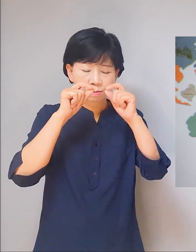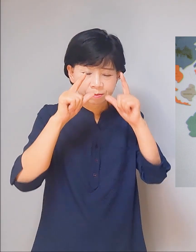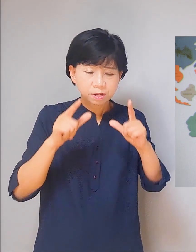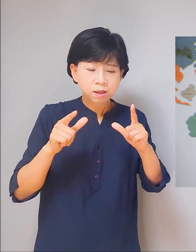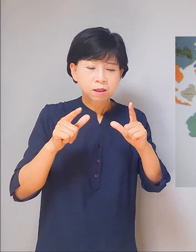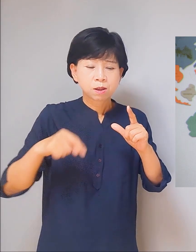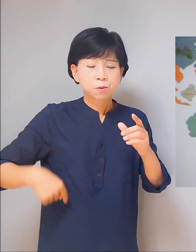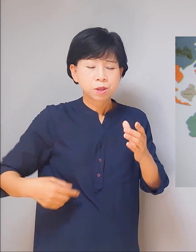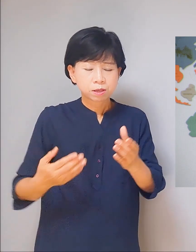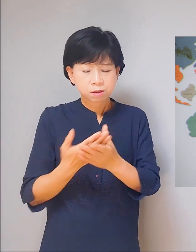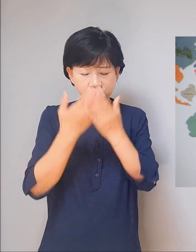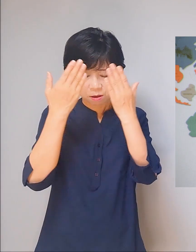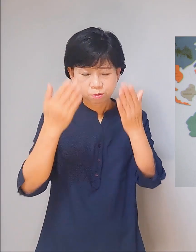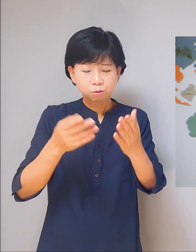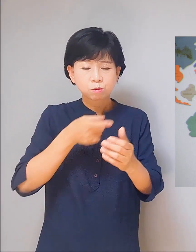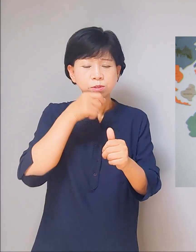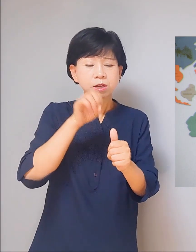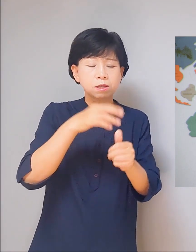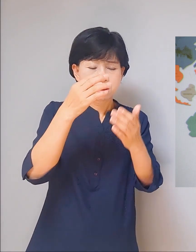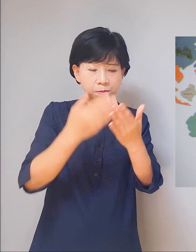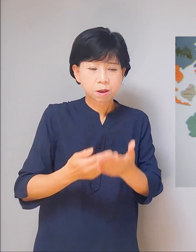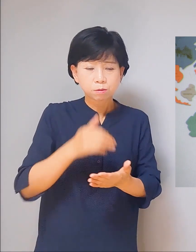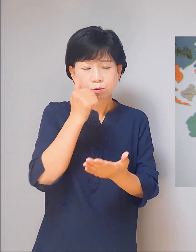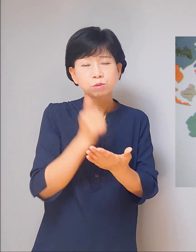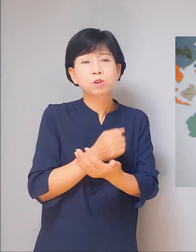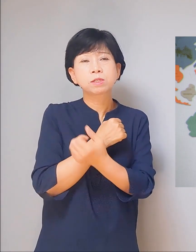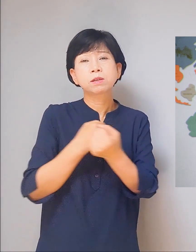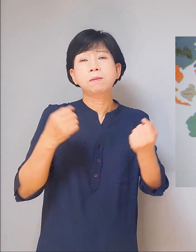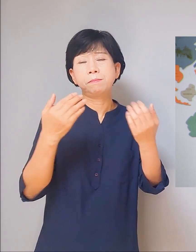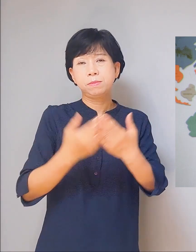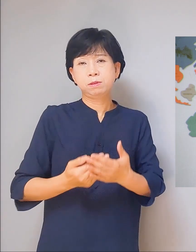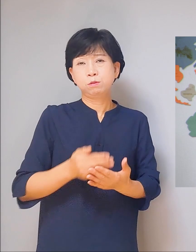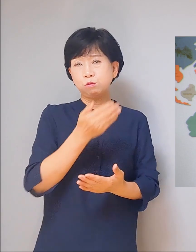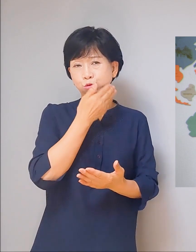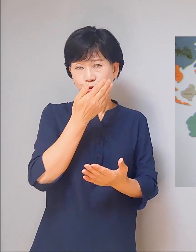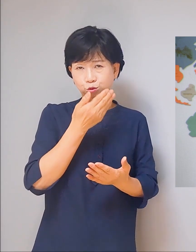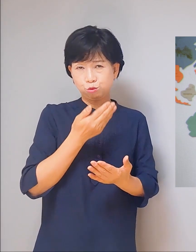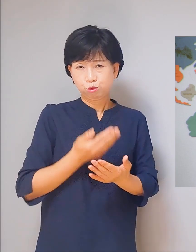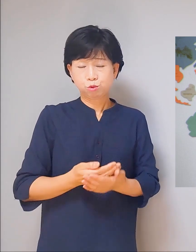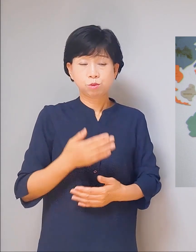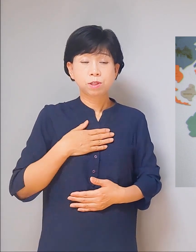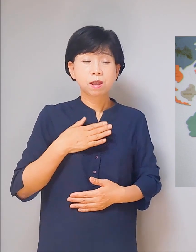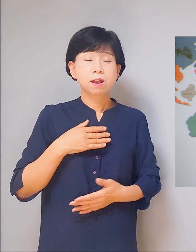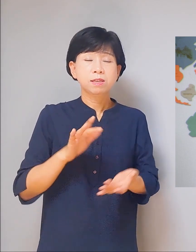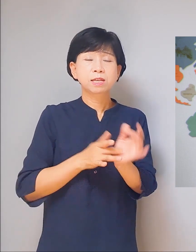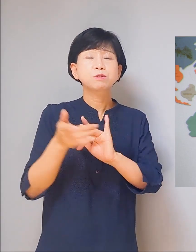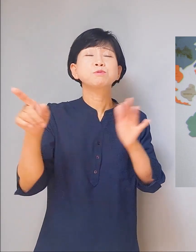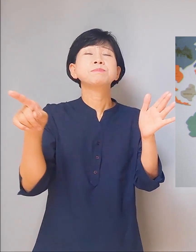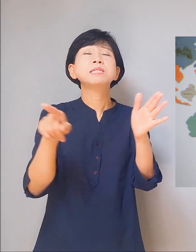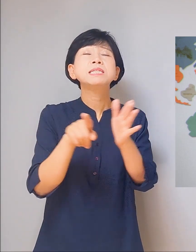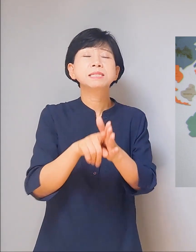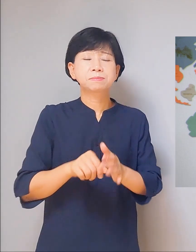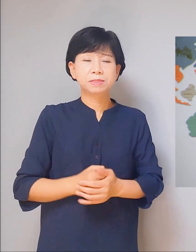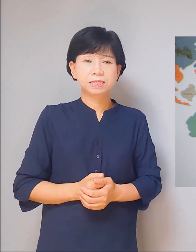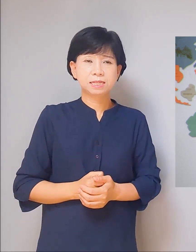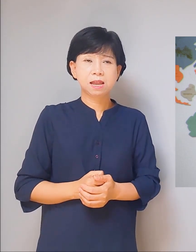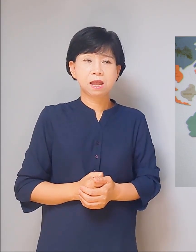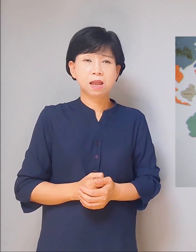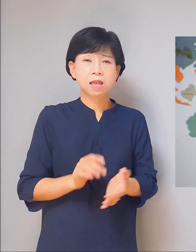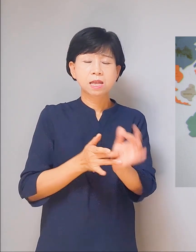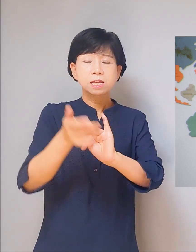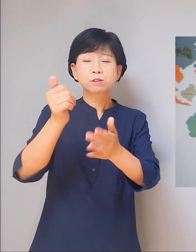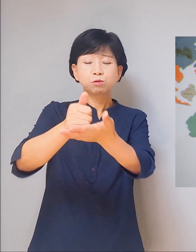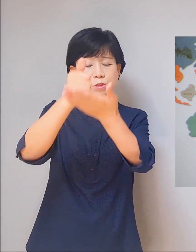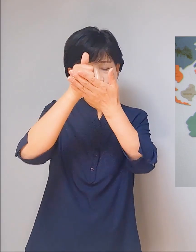사함을 받습니다. 여러분, 이건 예수 믿을 때 정말 중요해요. 내 안에 예수 믿습니다. 내 마음에 예수님 모셔드립니다.